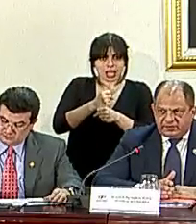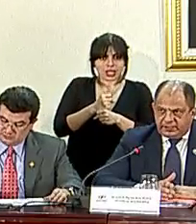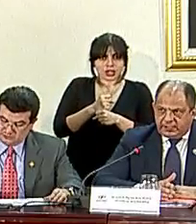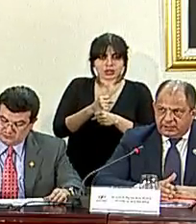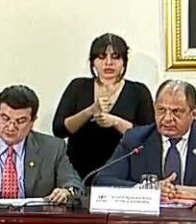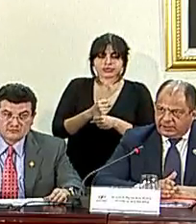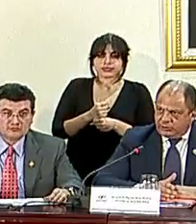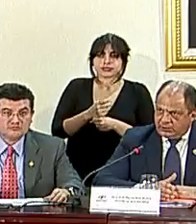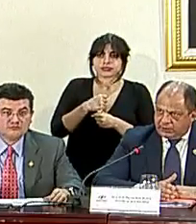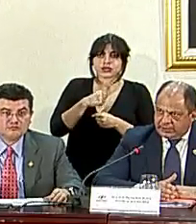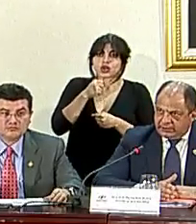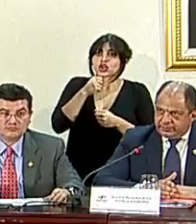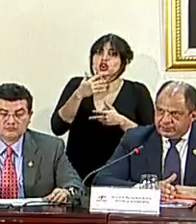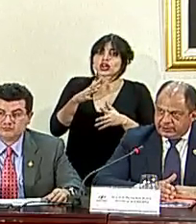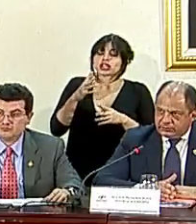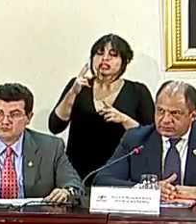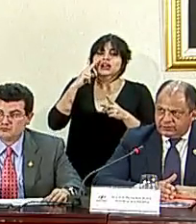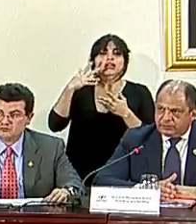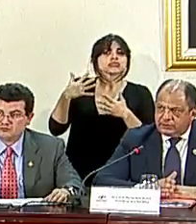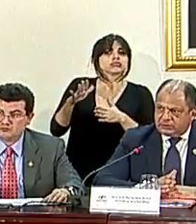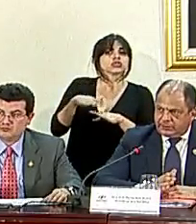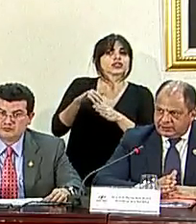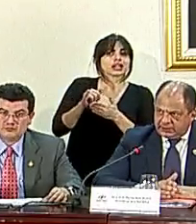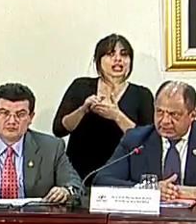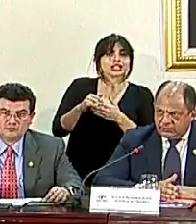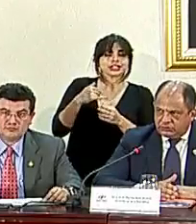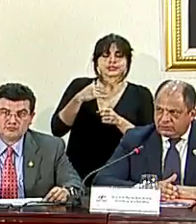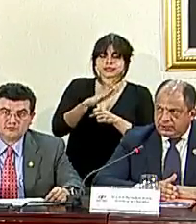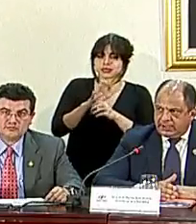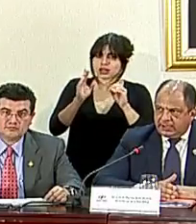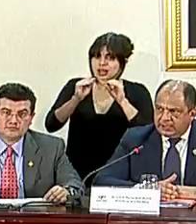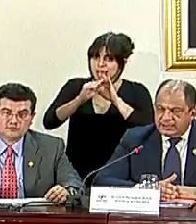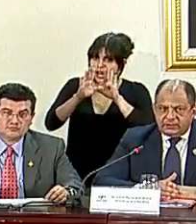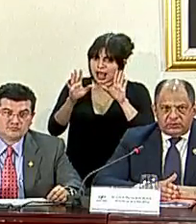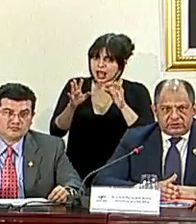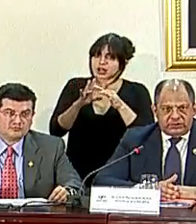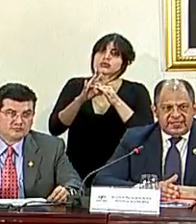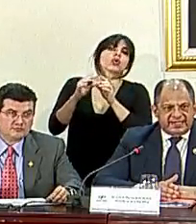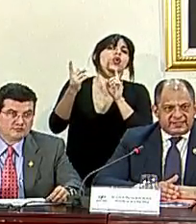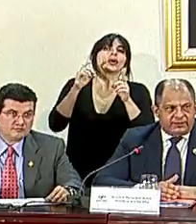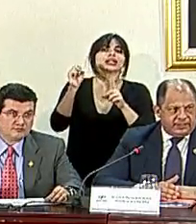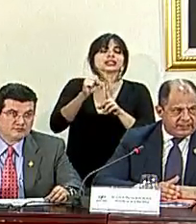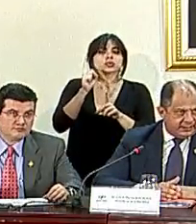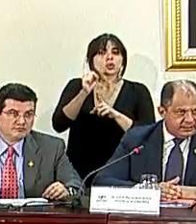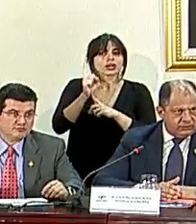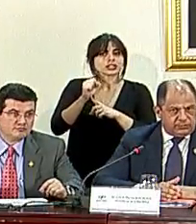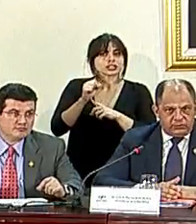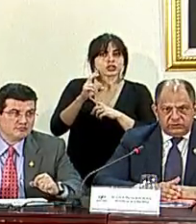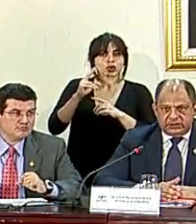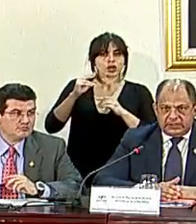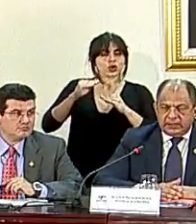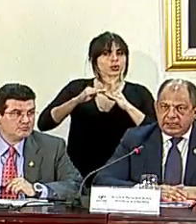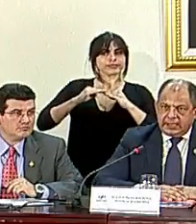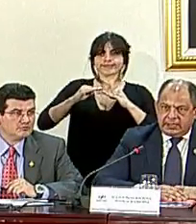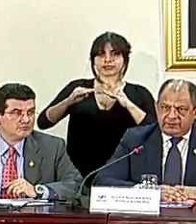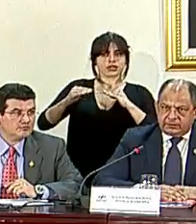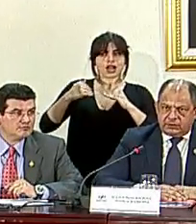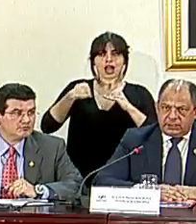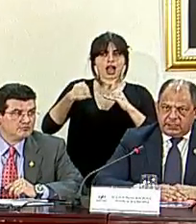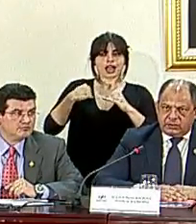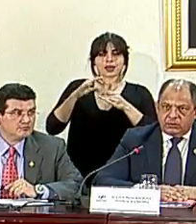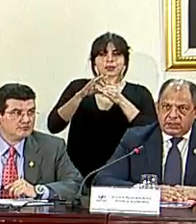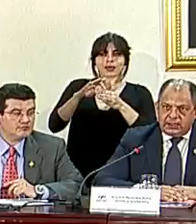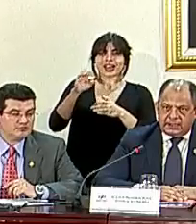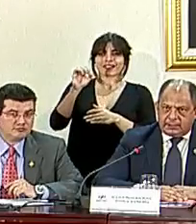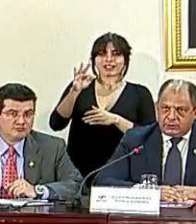Y no quisiera que bajemos la guardia al respecto, he sido absolutamente claro sobre la situación de inestabilidad que nos produce el efecto